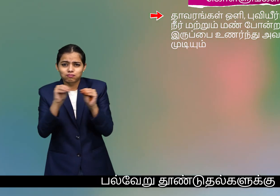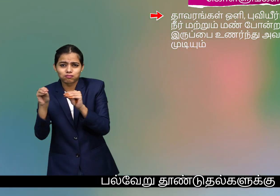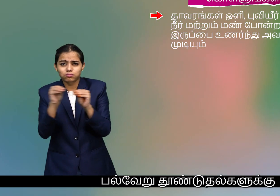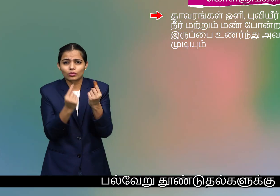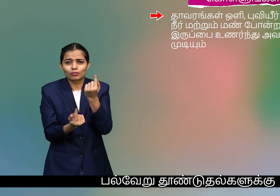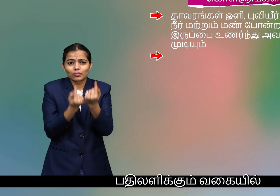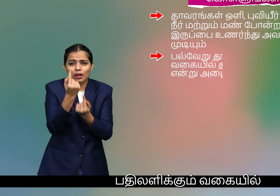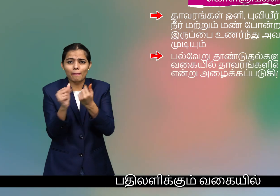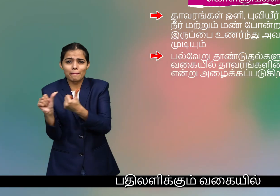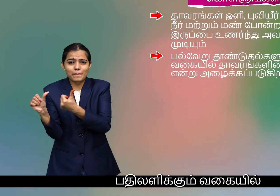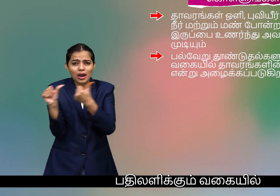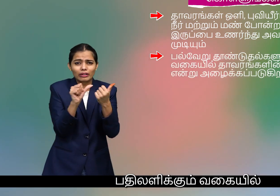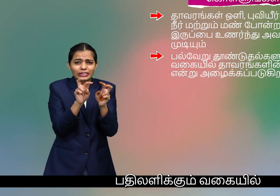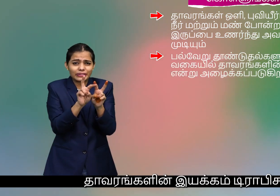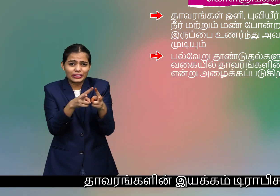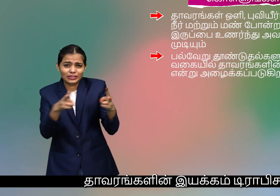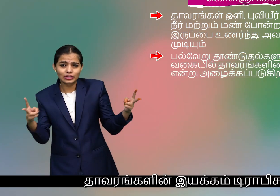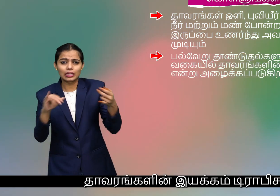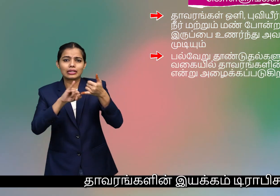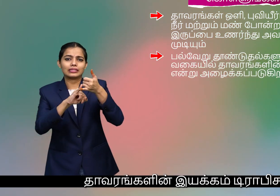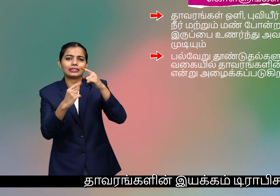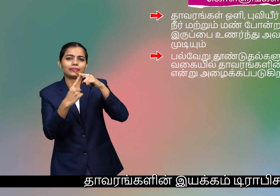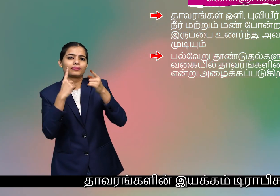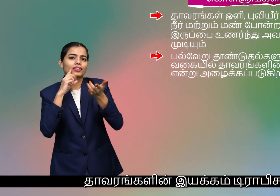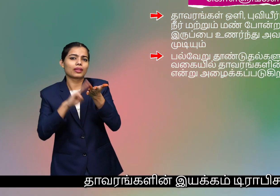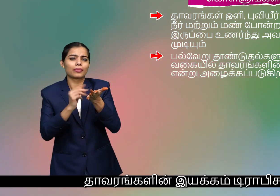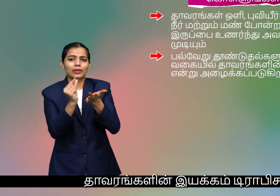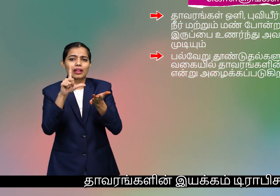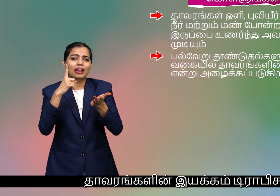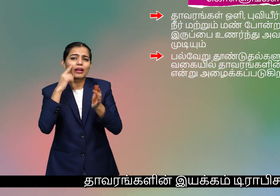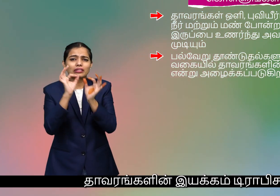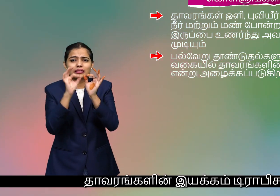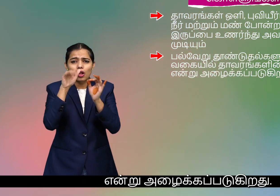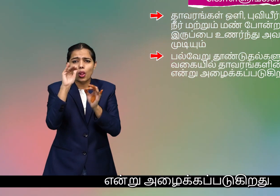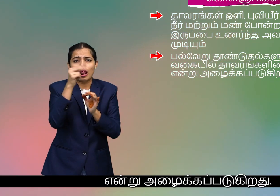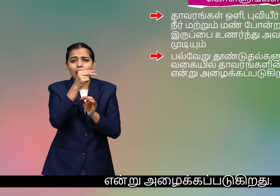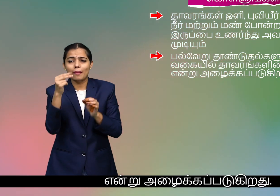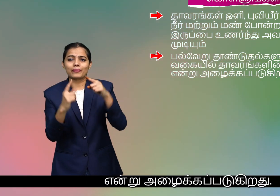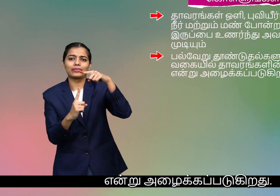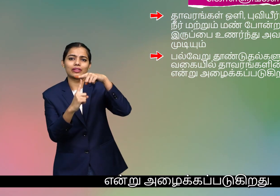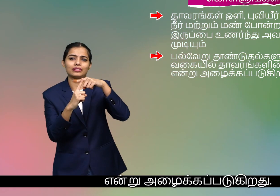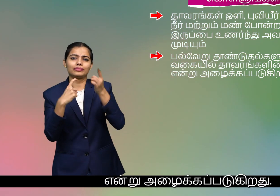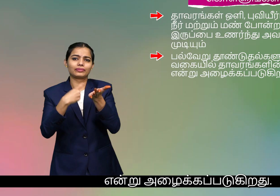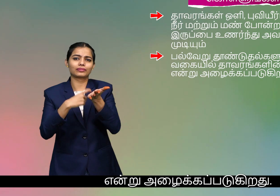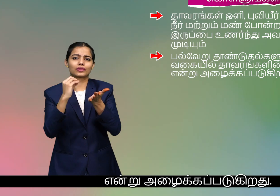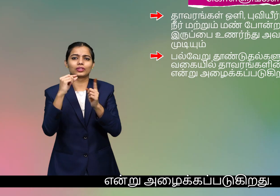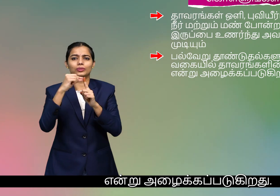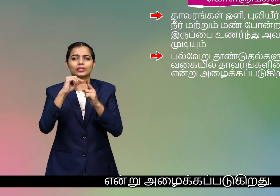பல்வேறு தூண்டுதல்களுக்கு பதிலளிக்கும் வகையில் தாவரங்களின் இயக்கம் டிராபிசம் என்று அழைக்கப்படுகிறது.